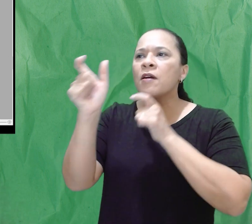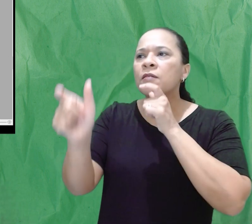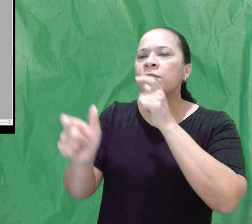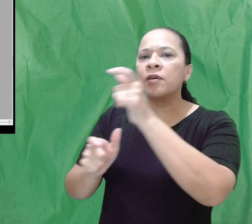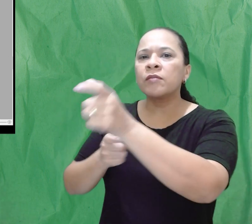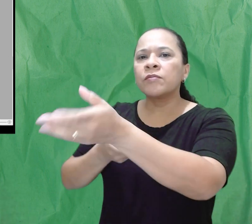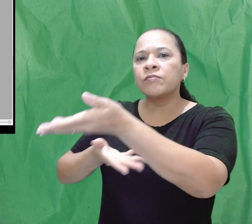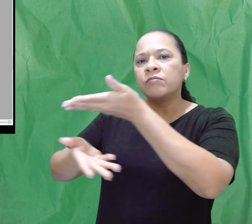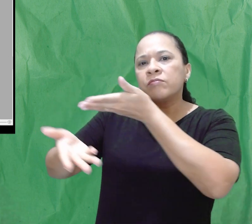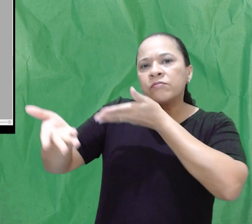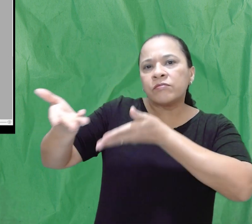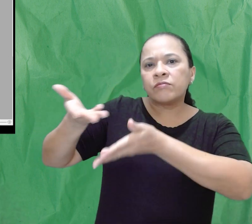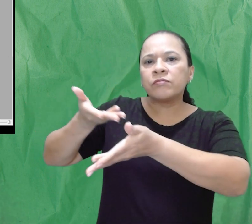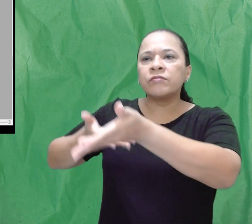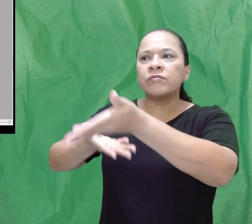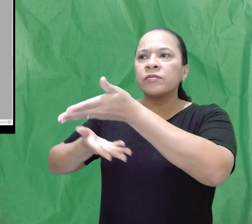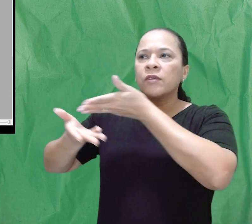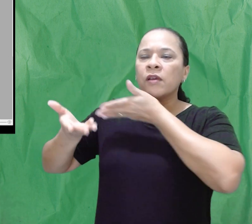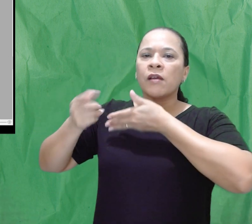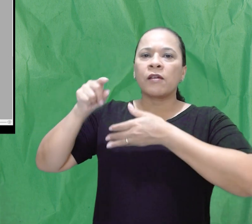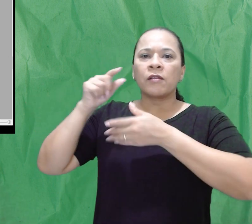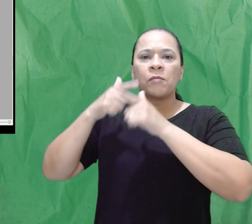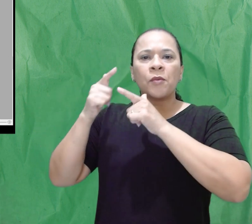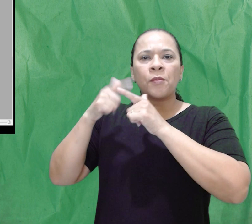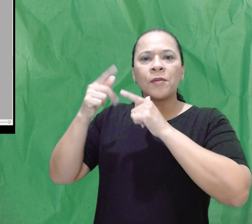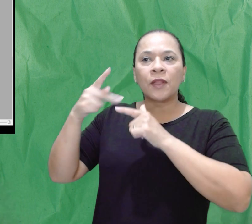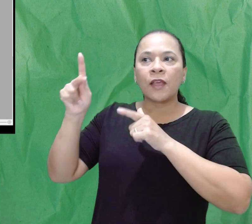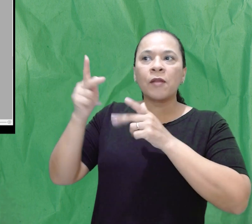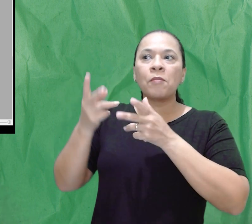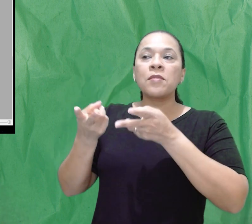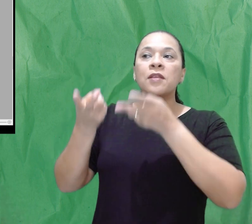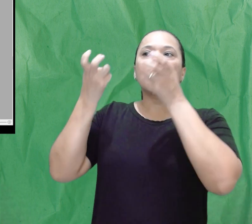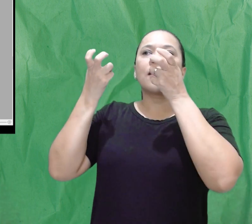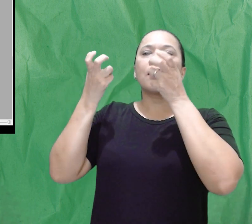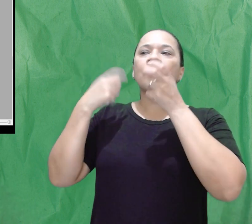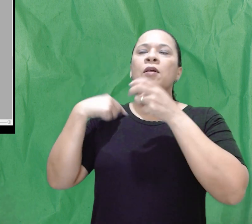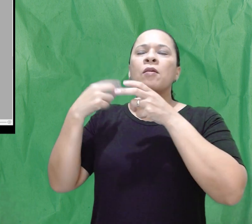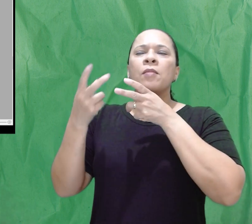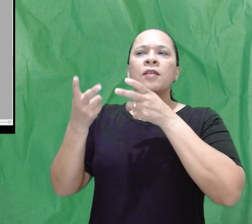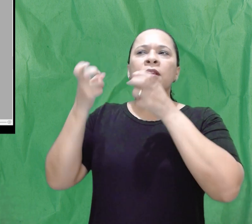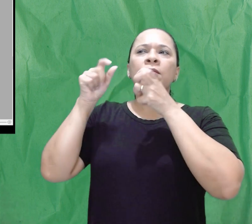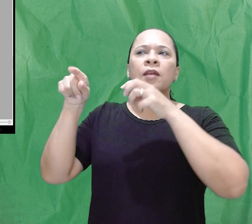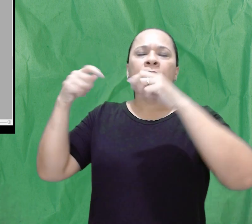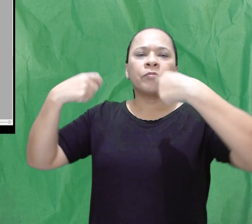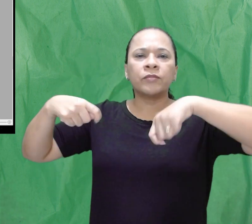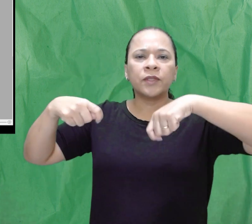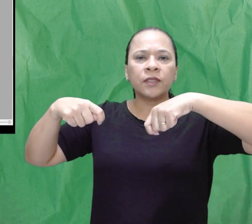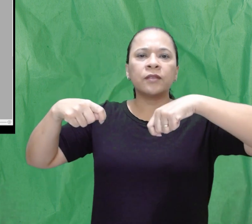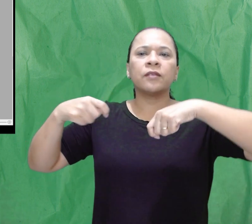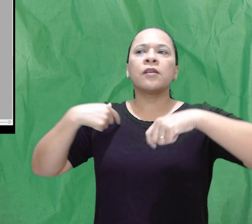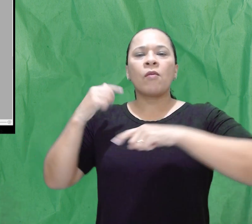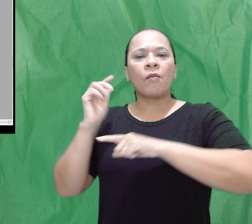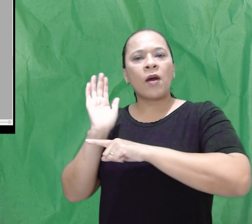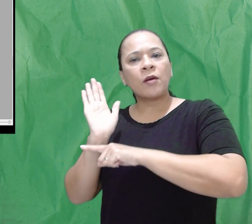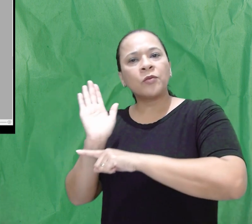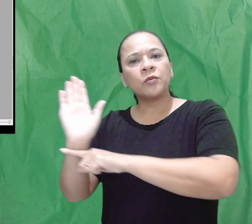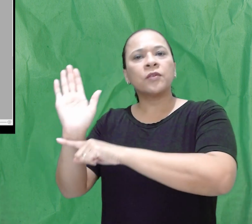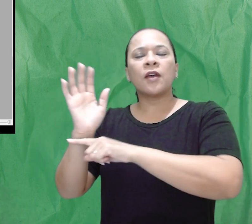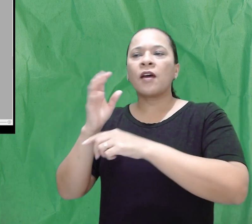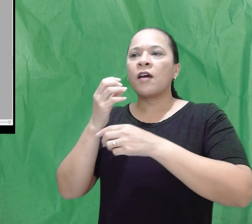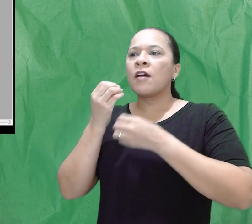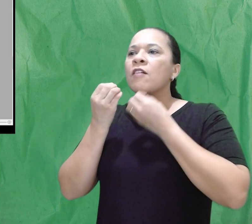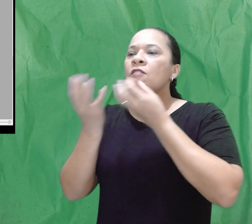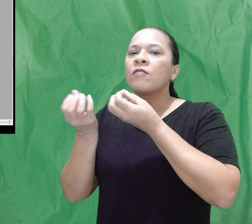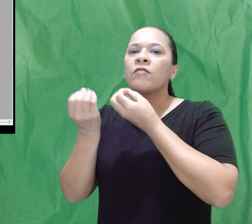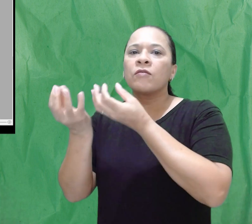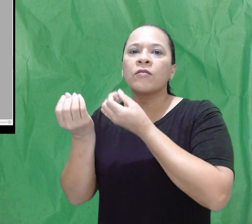ela tem. E ao compreender exatamente a necessidade do seu cliente, você vai ter condições de fornecer